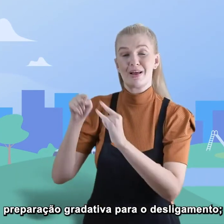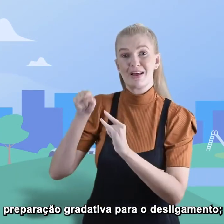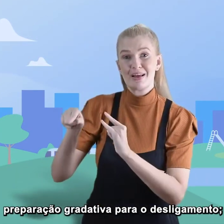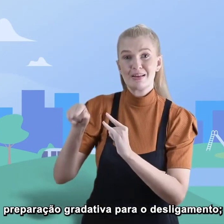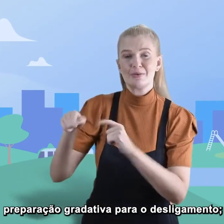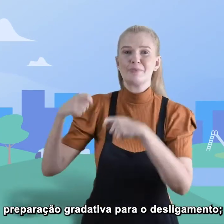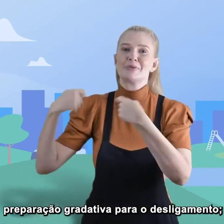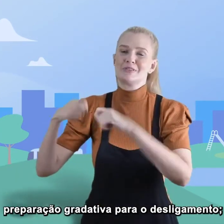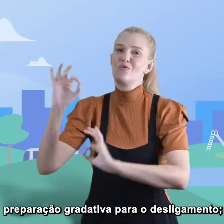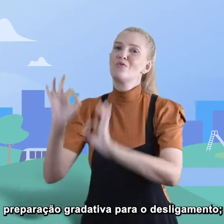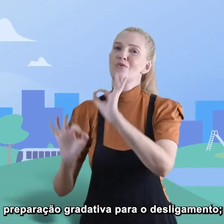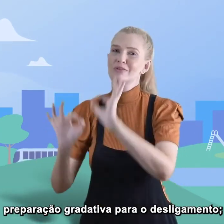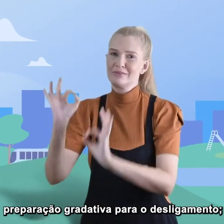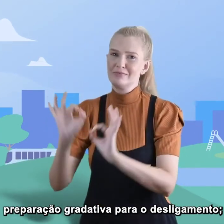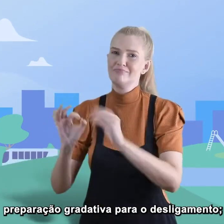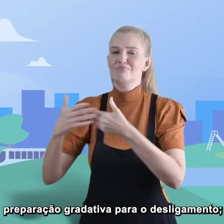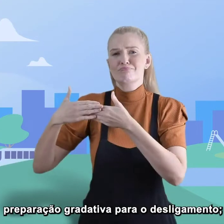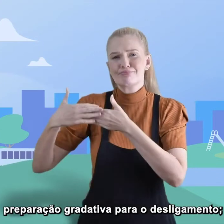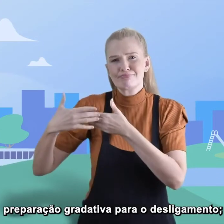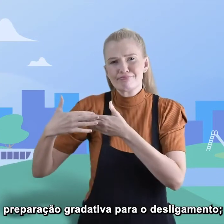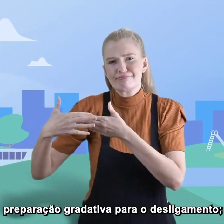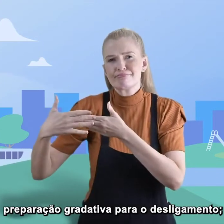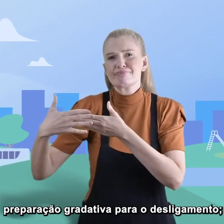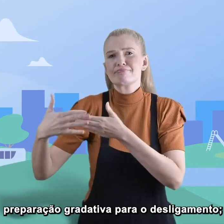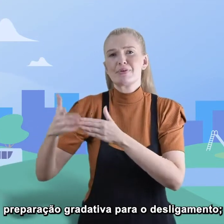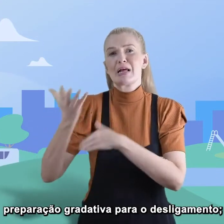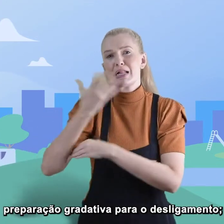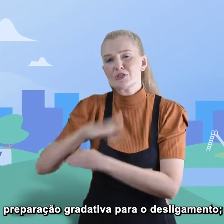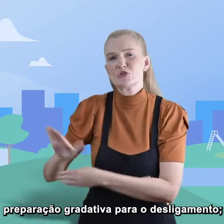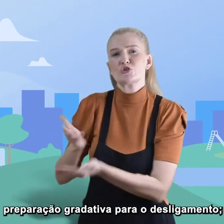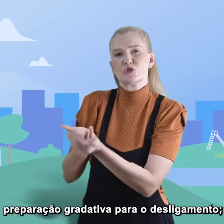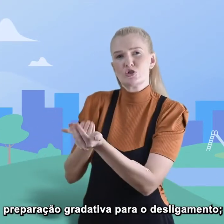Preparação gradativa para o desligamento.